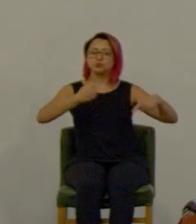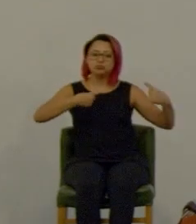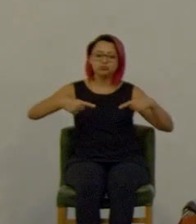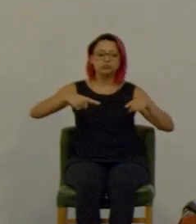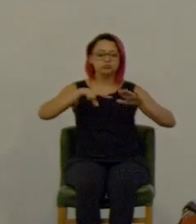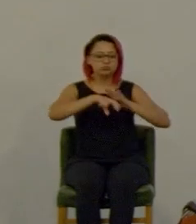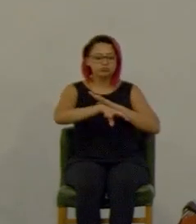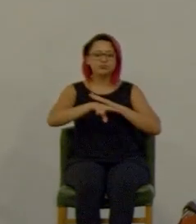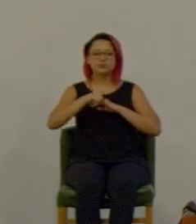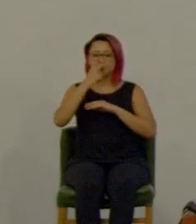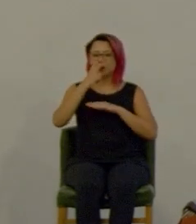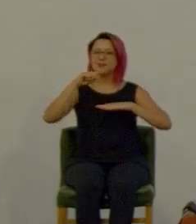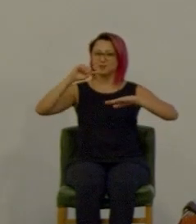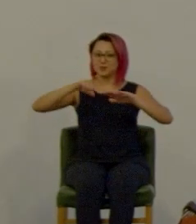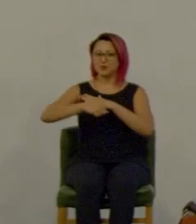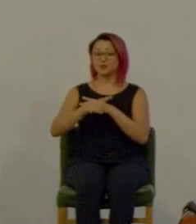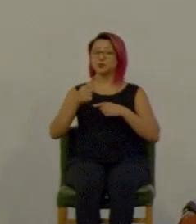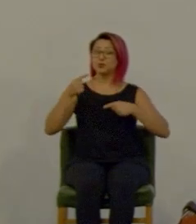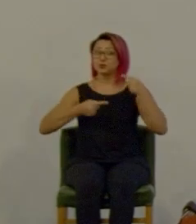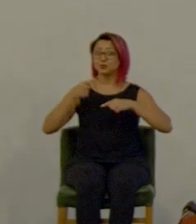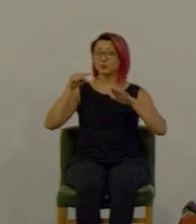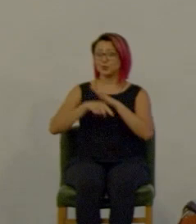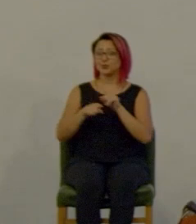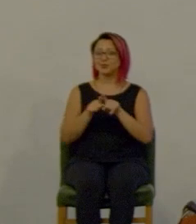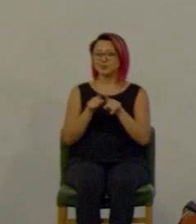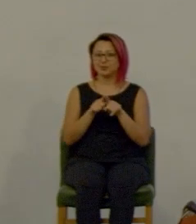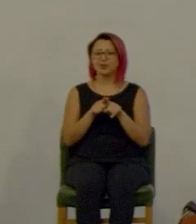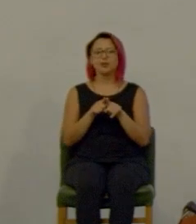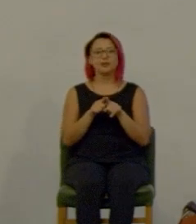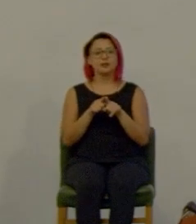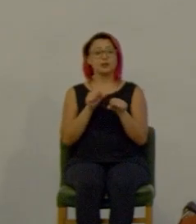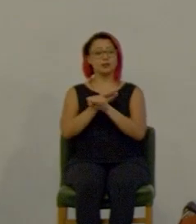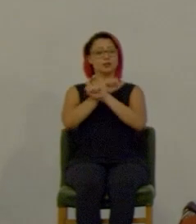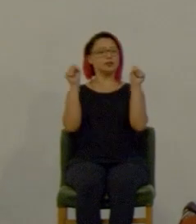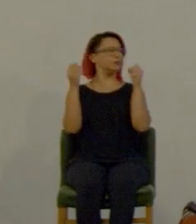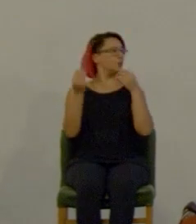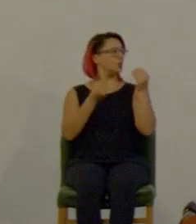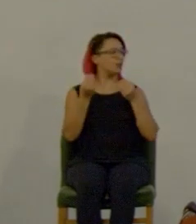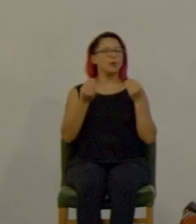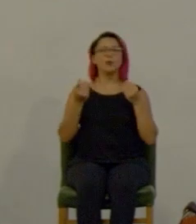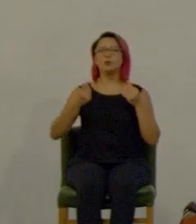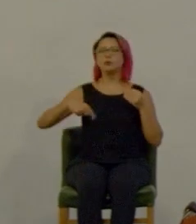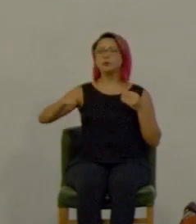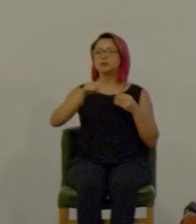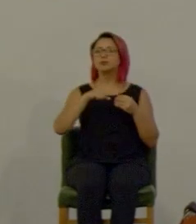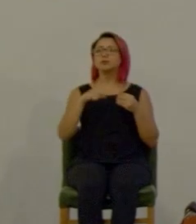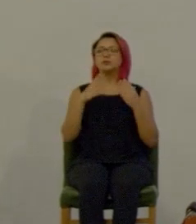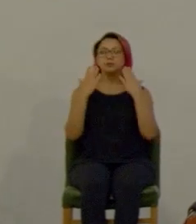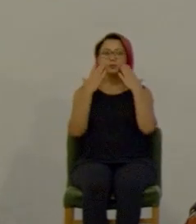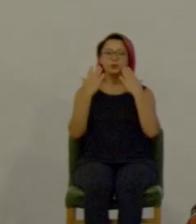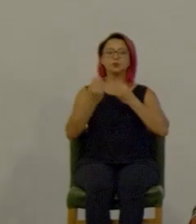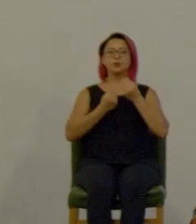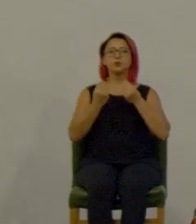pela horizontalidade, como a gente falou. E é incrível como ambos também trazem, se referem até esse próprio ciclo